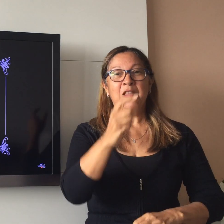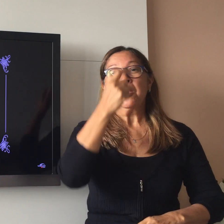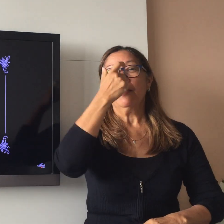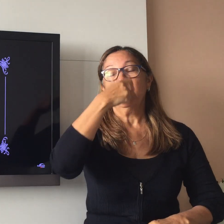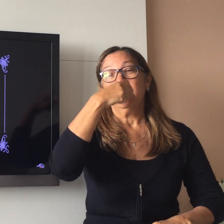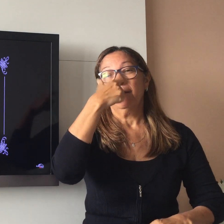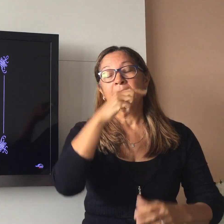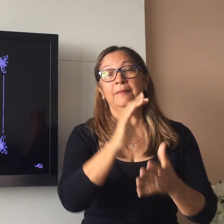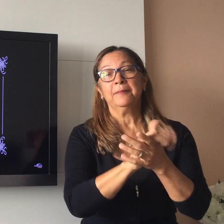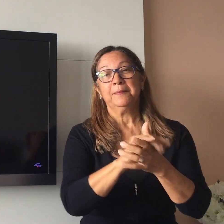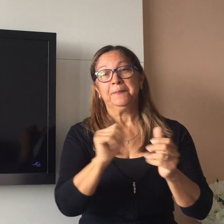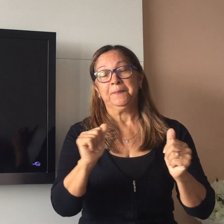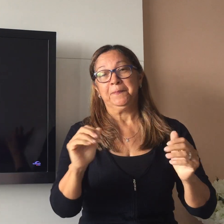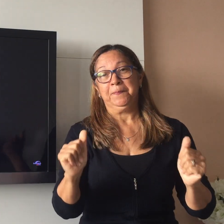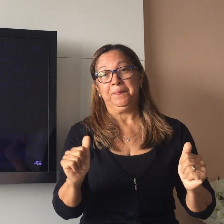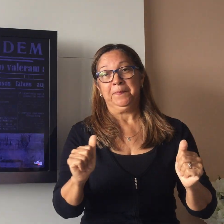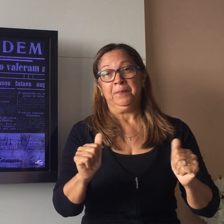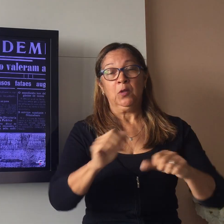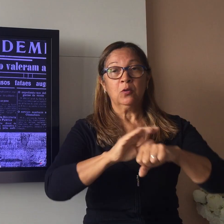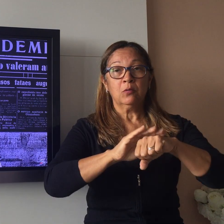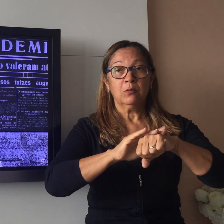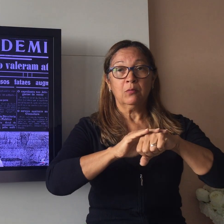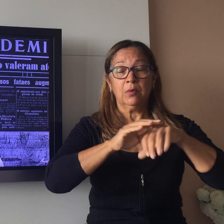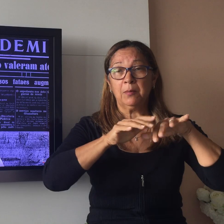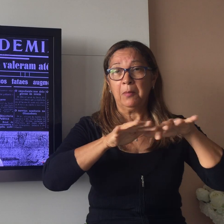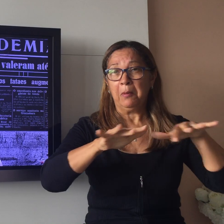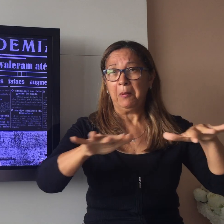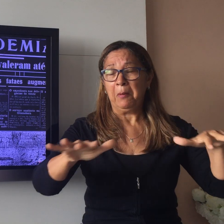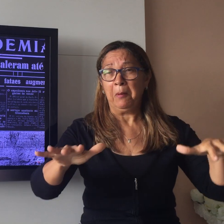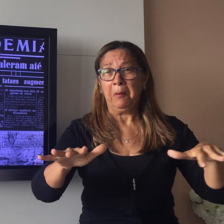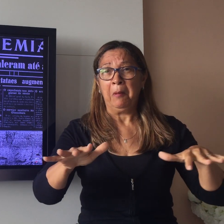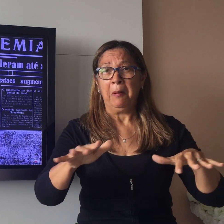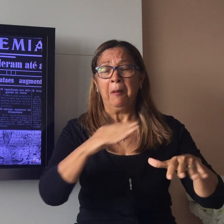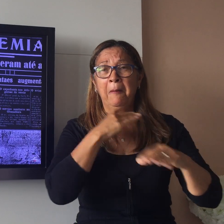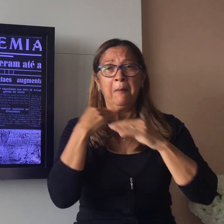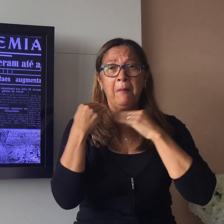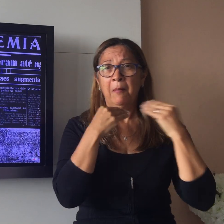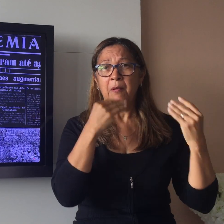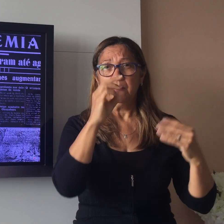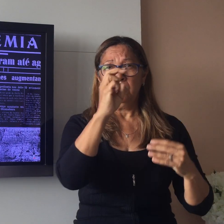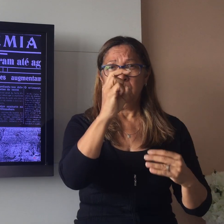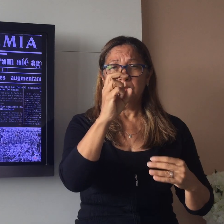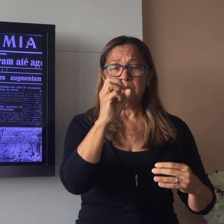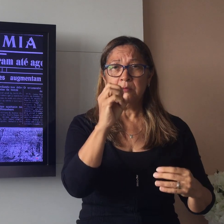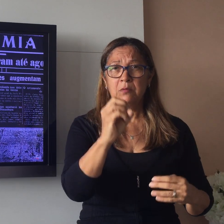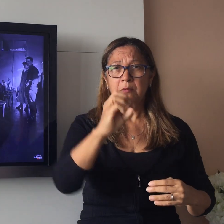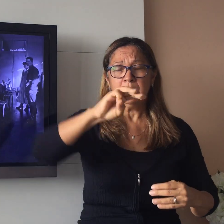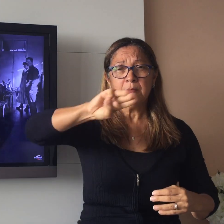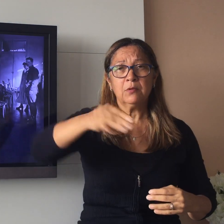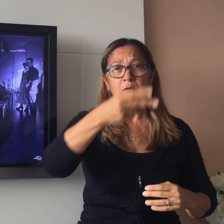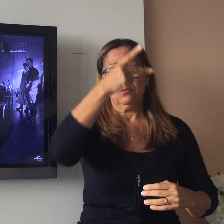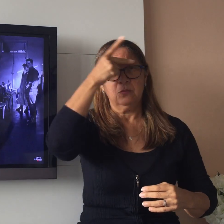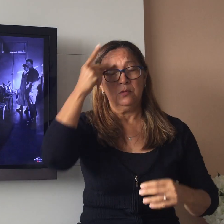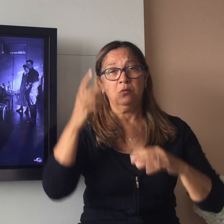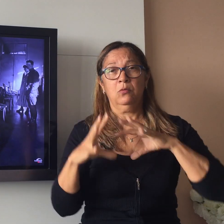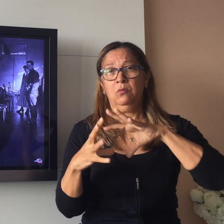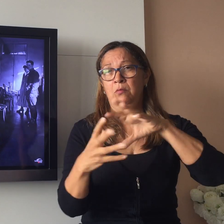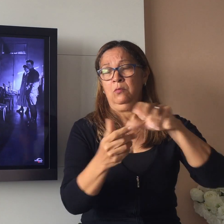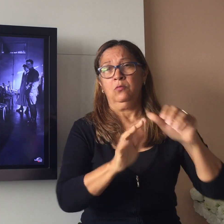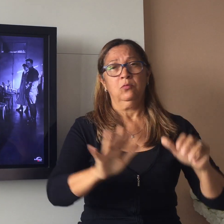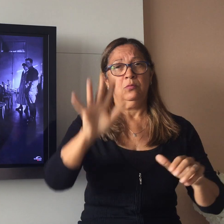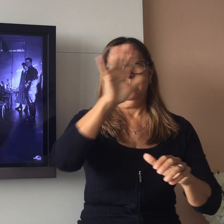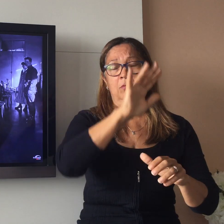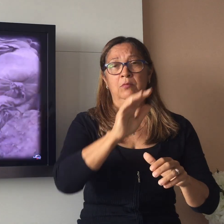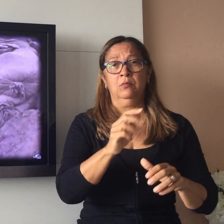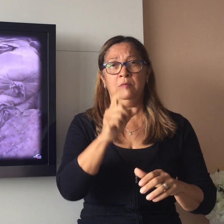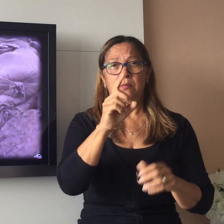Gripe espanhola. A pandemia que matou mais de 50 milhões de pessoas no mundo inteiro há pouco mais de